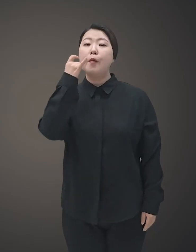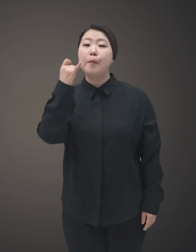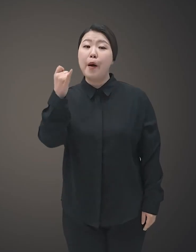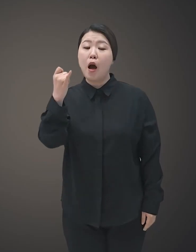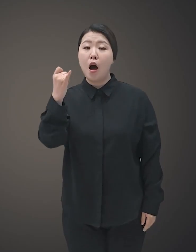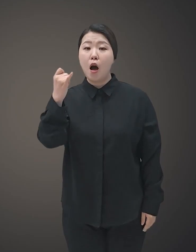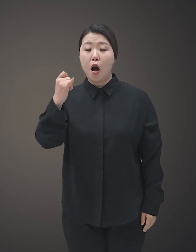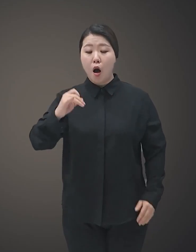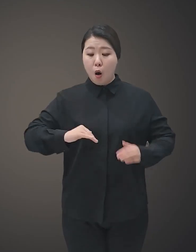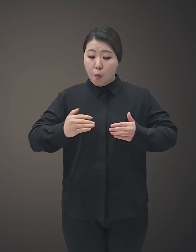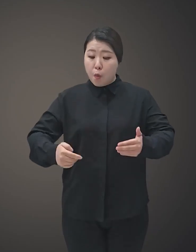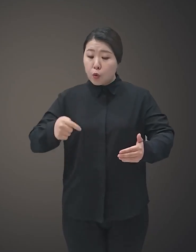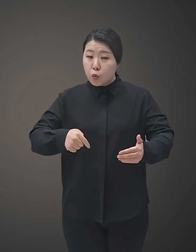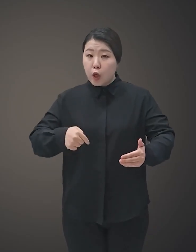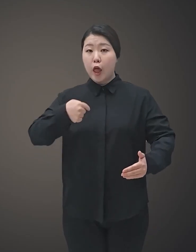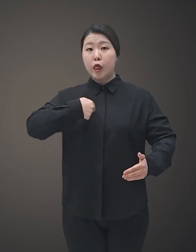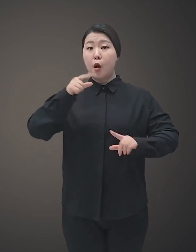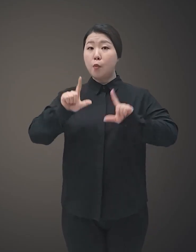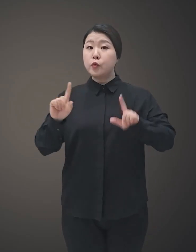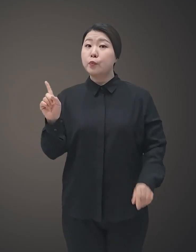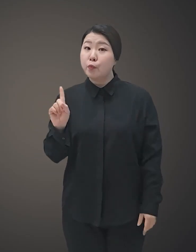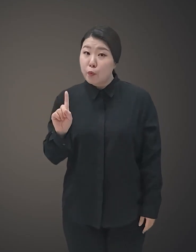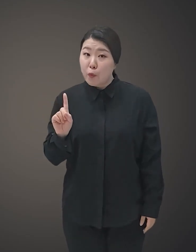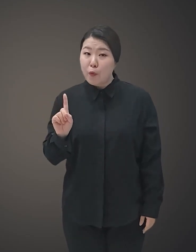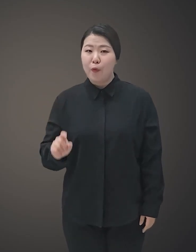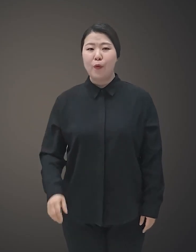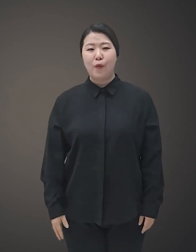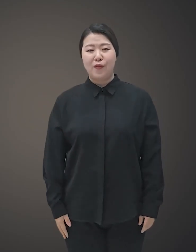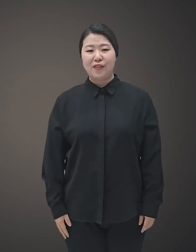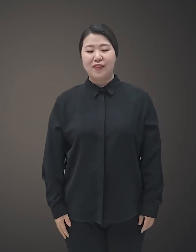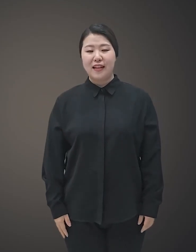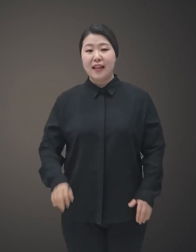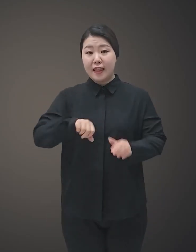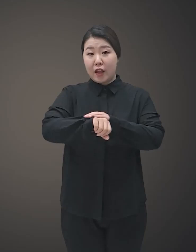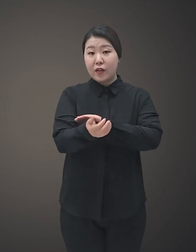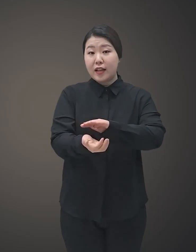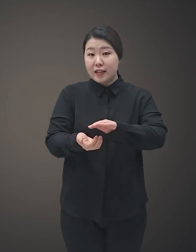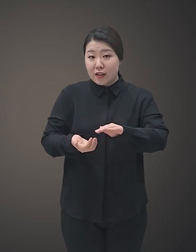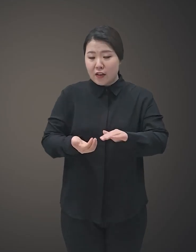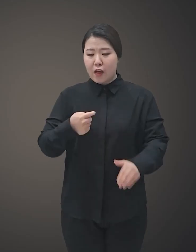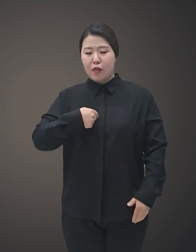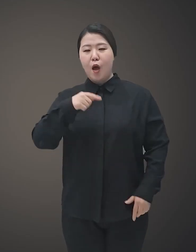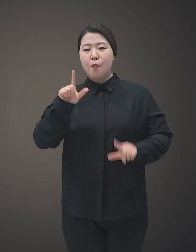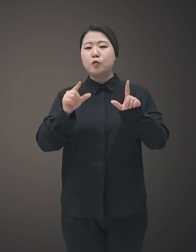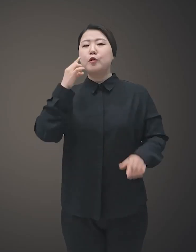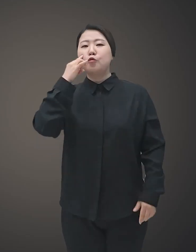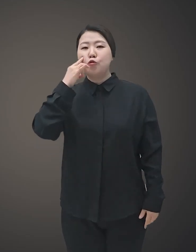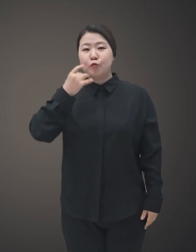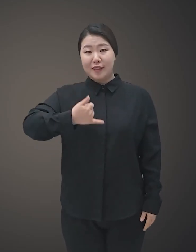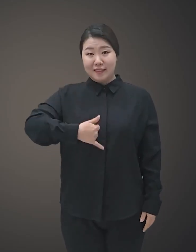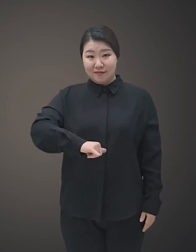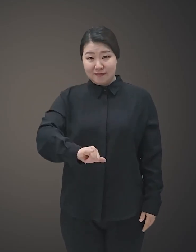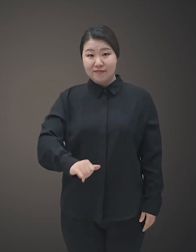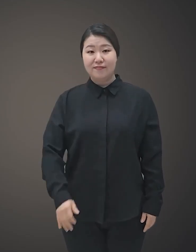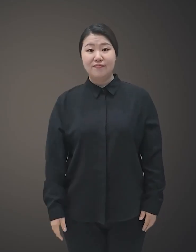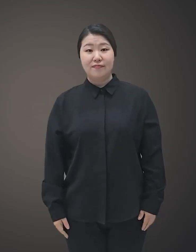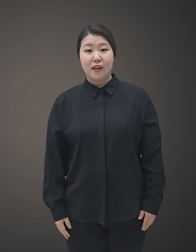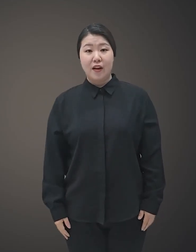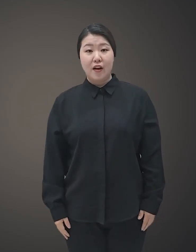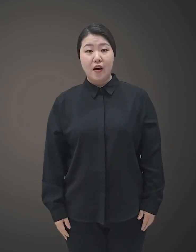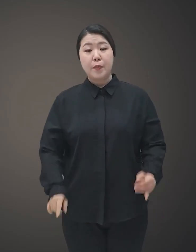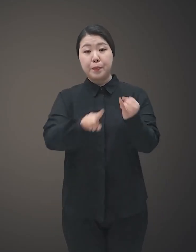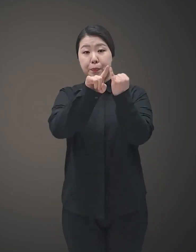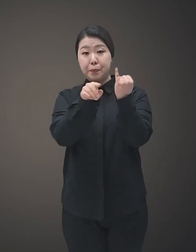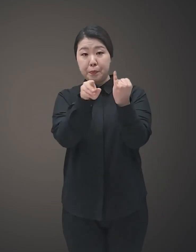엄마, 뱃속에 있을 때 나는 어땠어? 세상에 나오기 전에 자기 모습이 궁금한 아이. 태어날